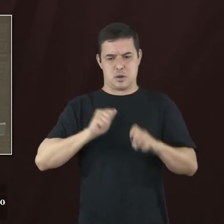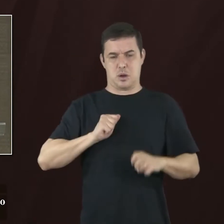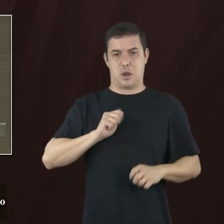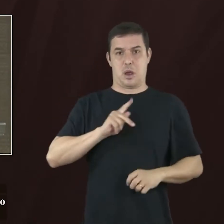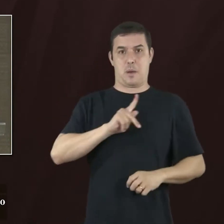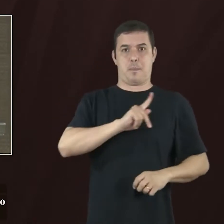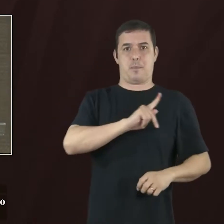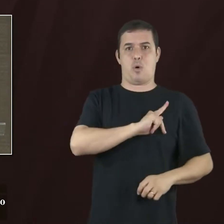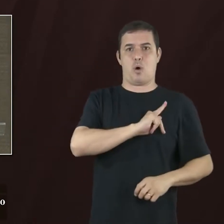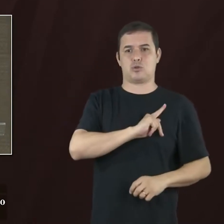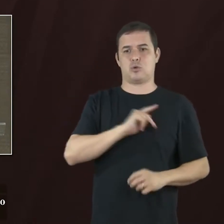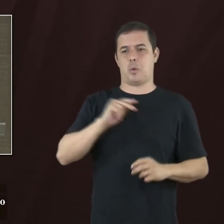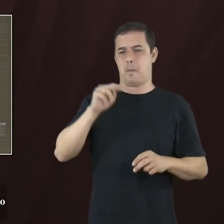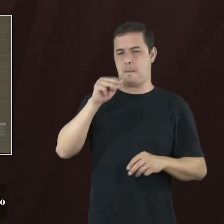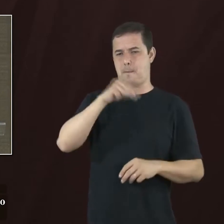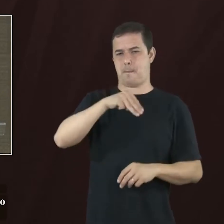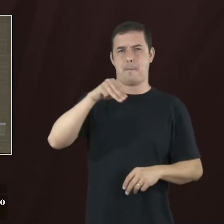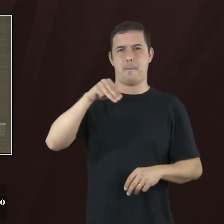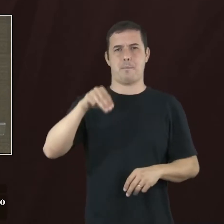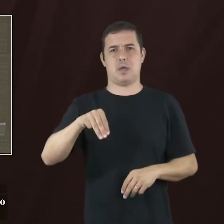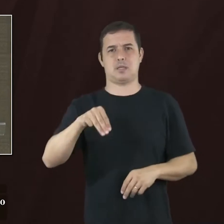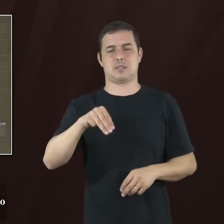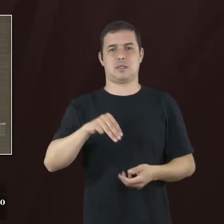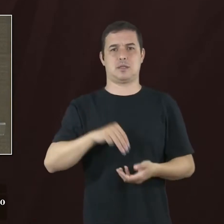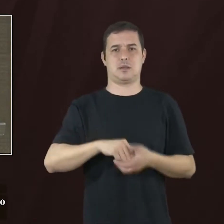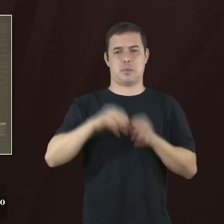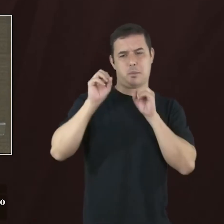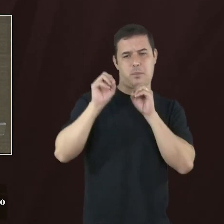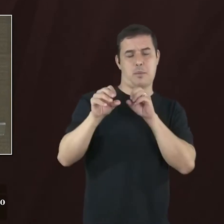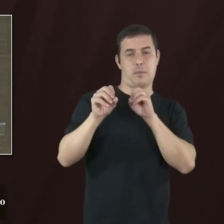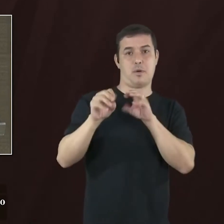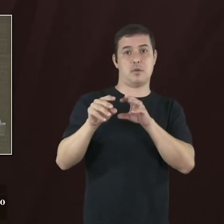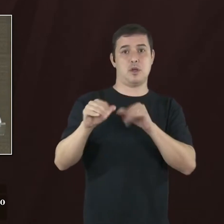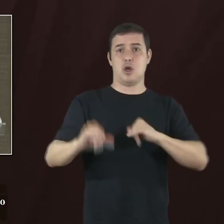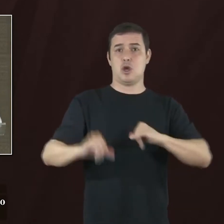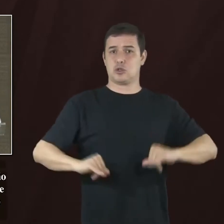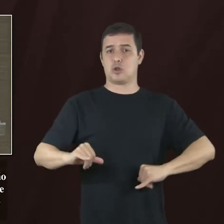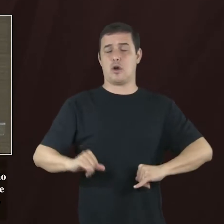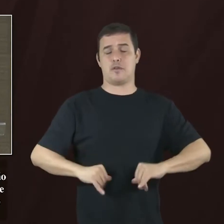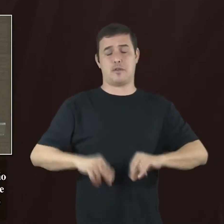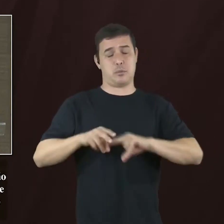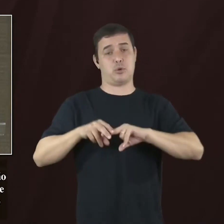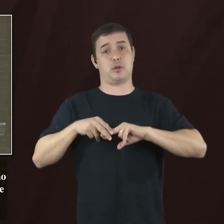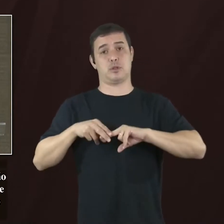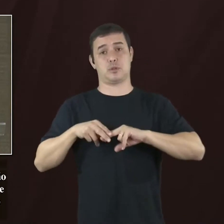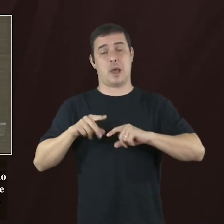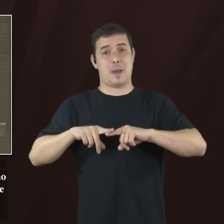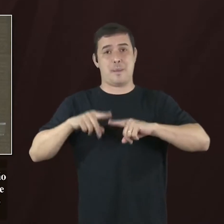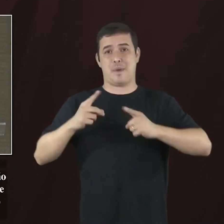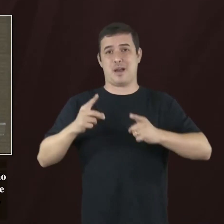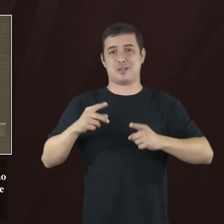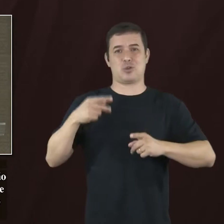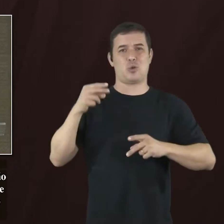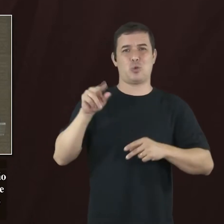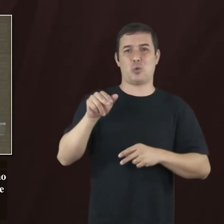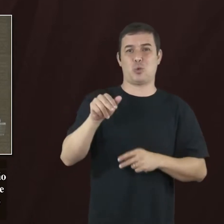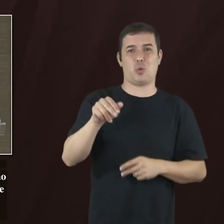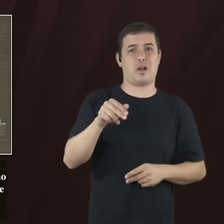está no versículo 11. É por isso ele sofre todas essas coisas, mas ele não se envergonha,